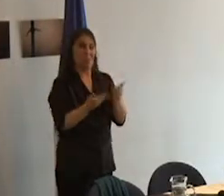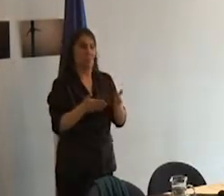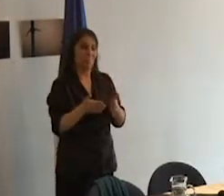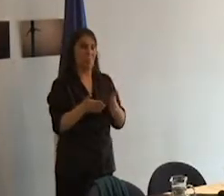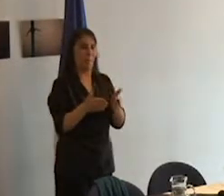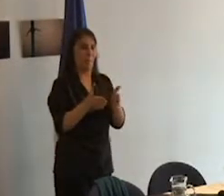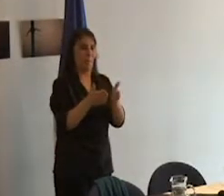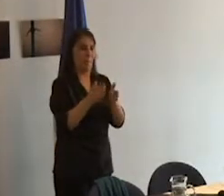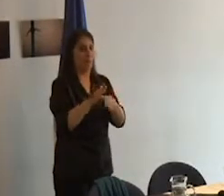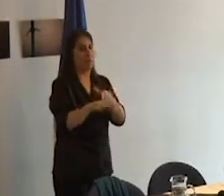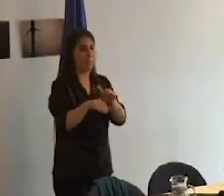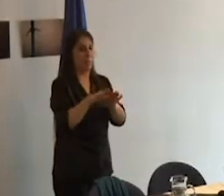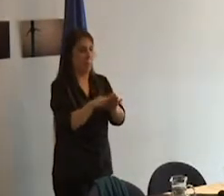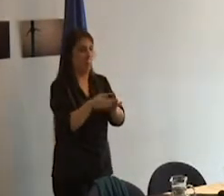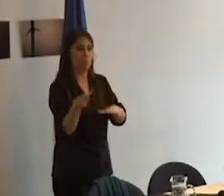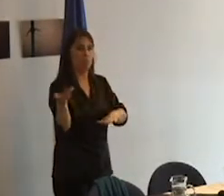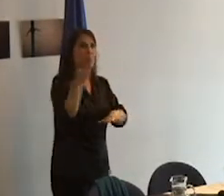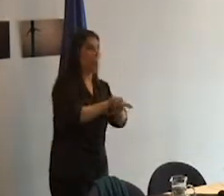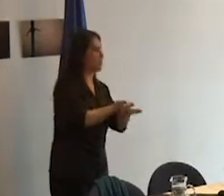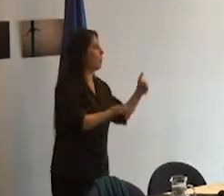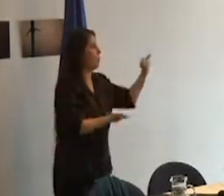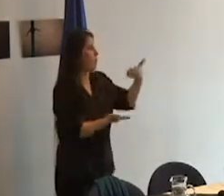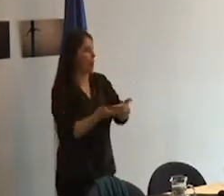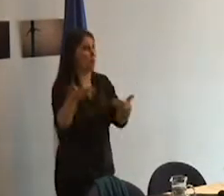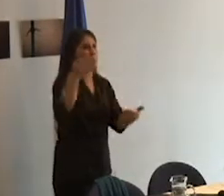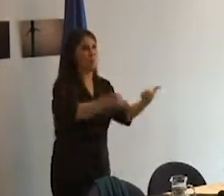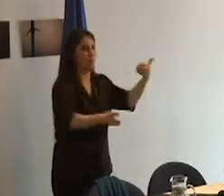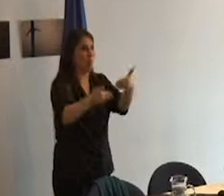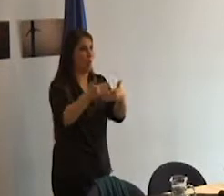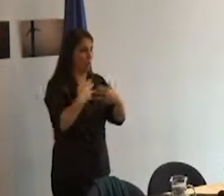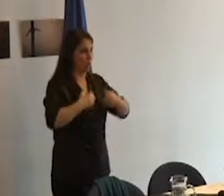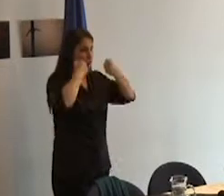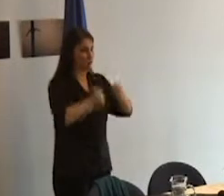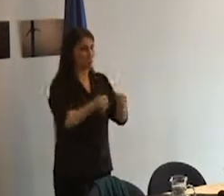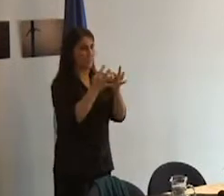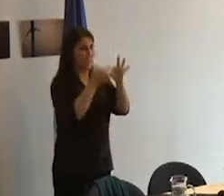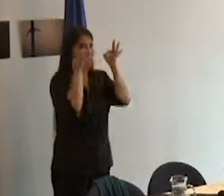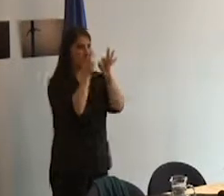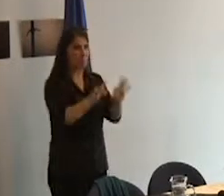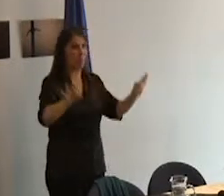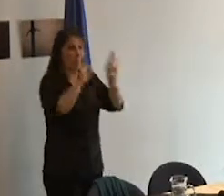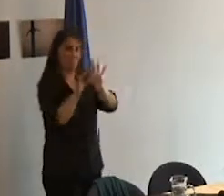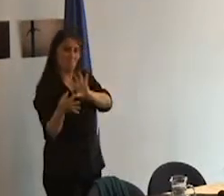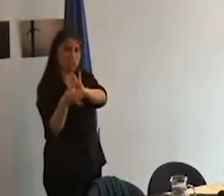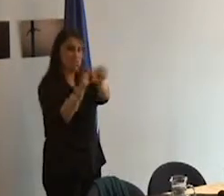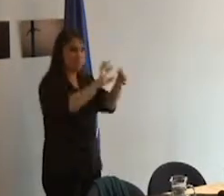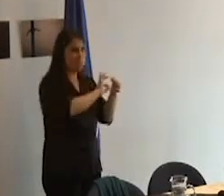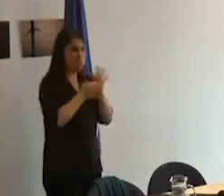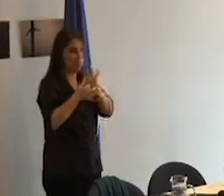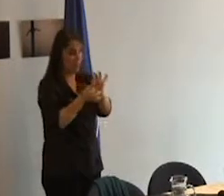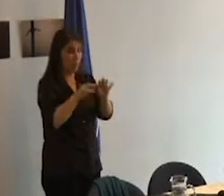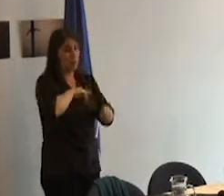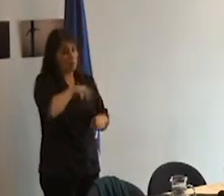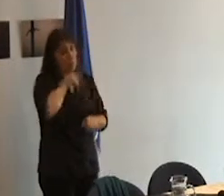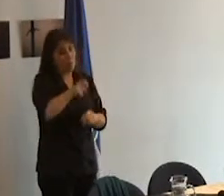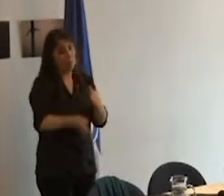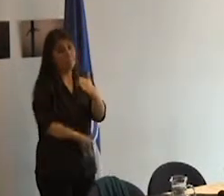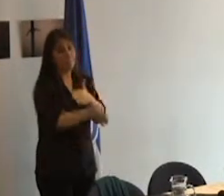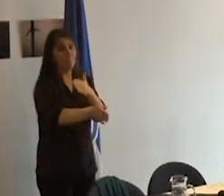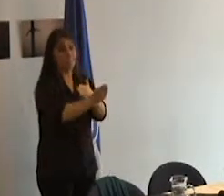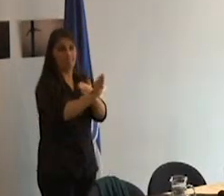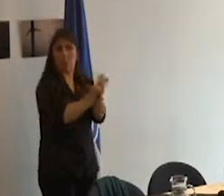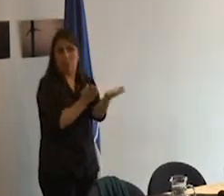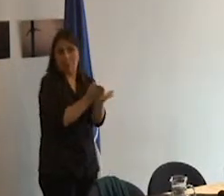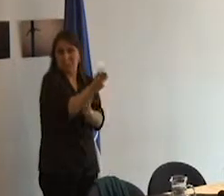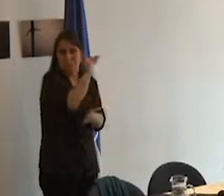propuestas sólidas y articuladas, y creo que ese es un camino de esperanza que debemos seguir recorriendo